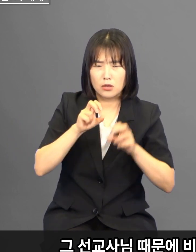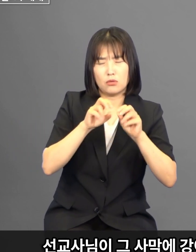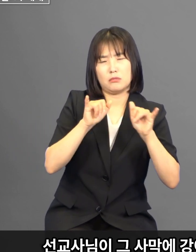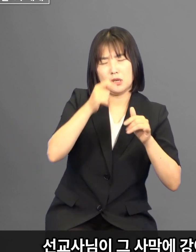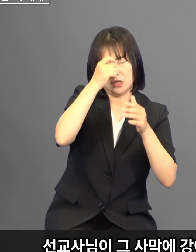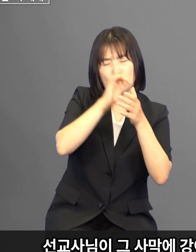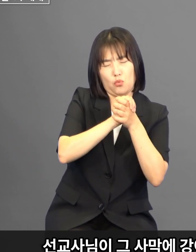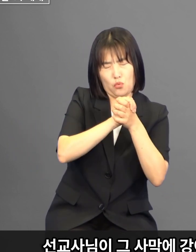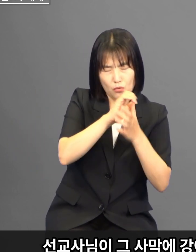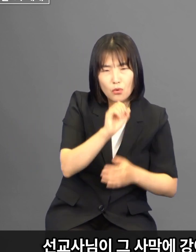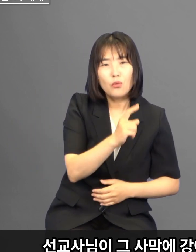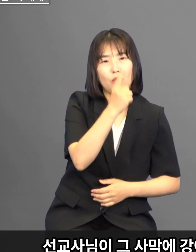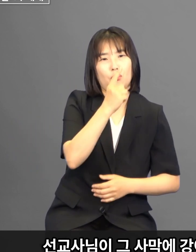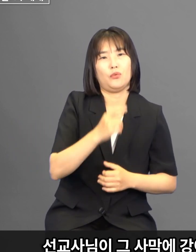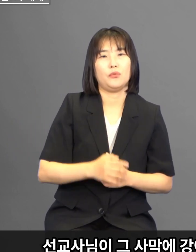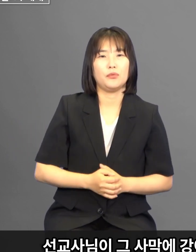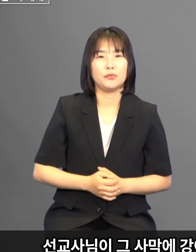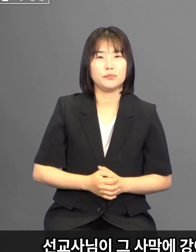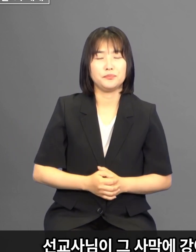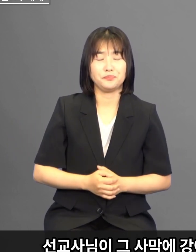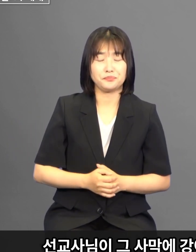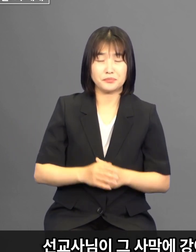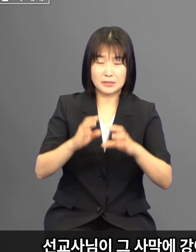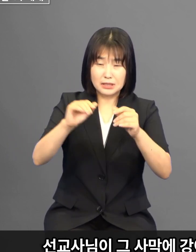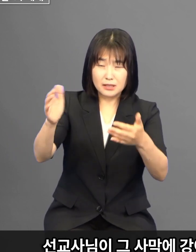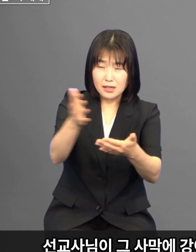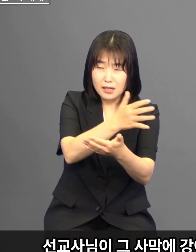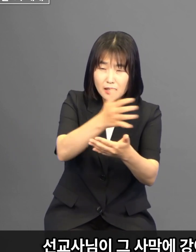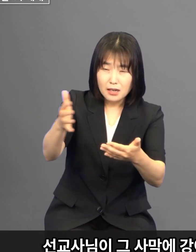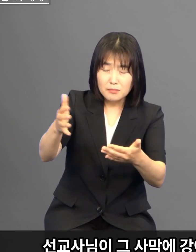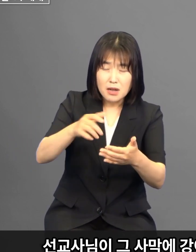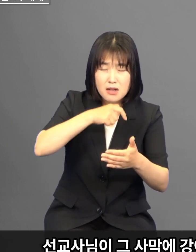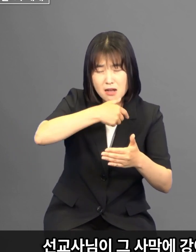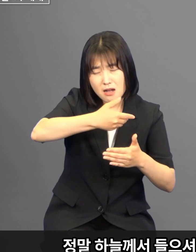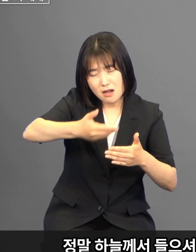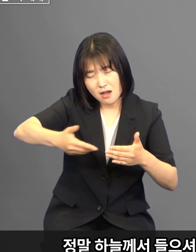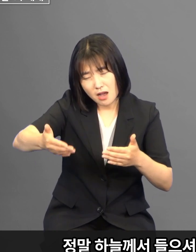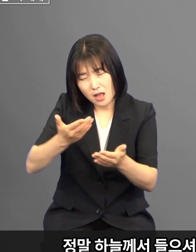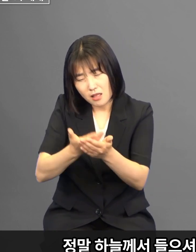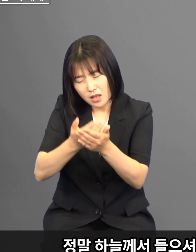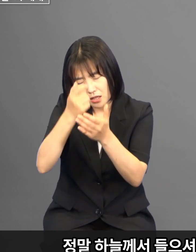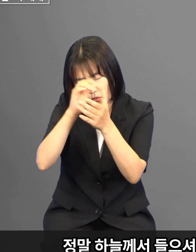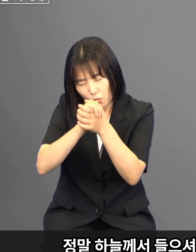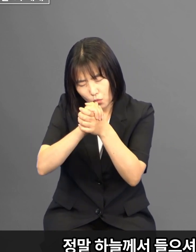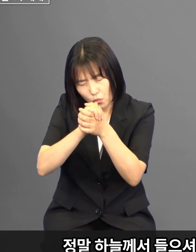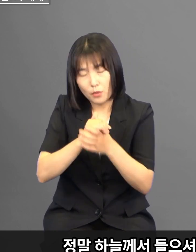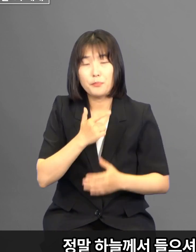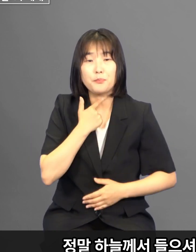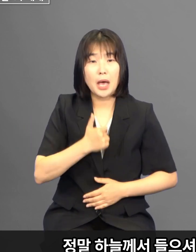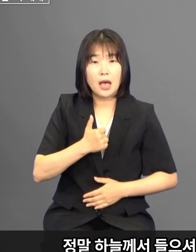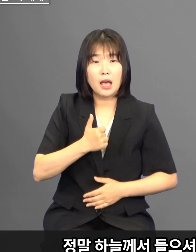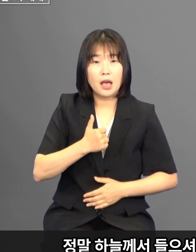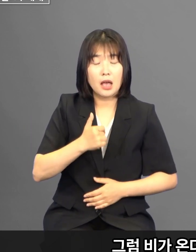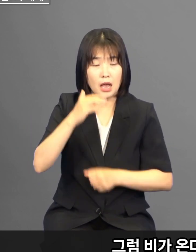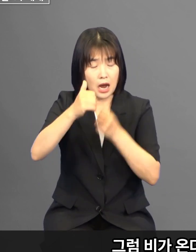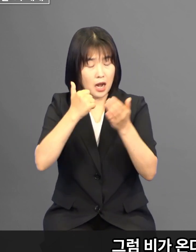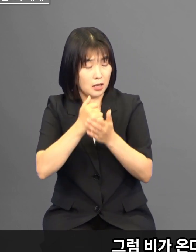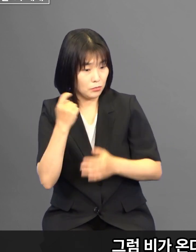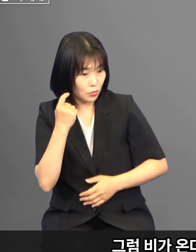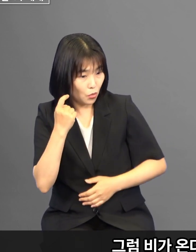때문에. 선교사님이 그 사막에 강이 흐르게 해달라고 기도하는 바람에 정말 하나님께 들으셔가지고 75년 만에 폭우가